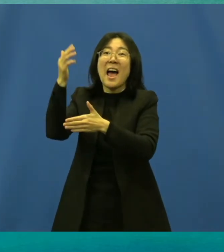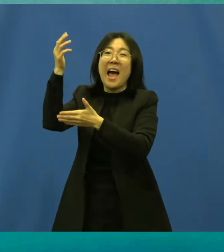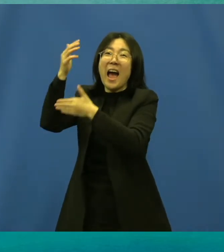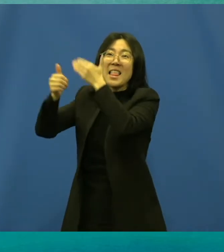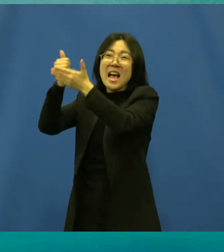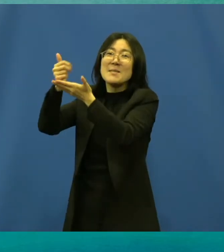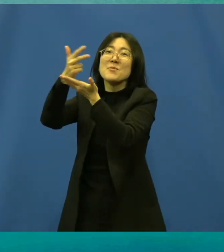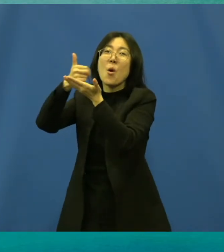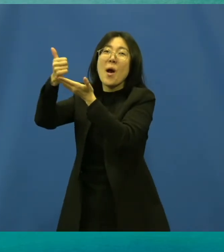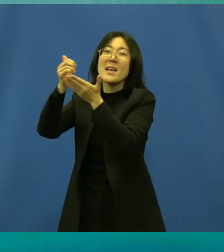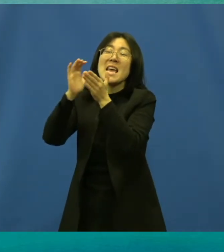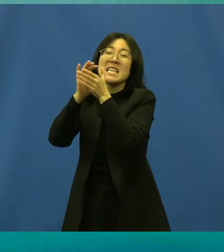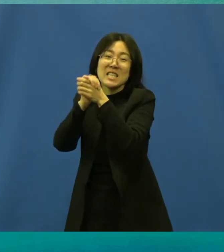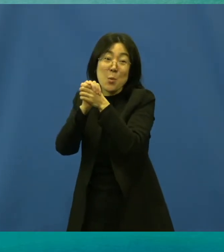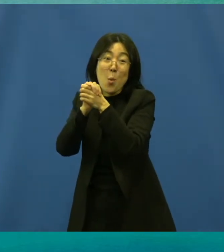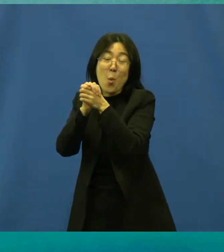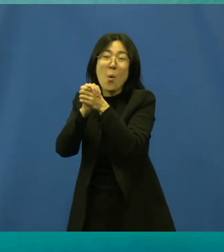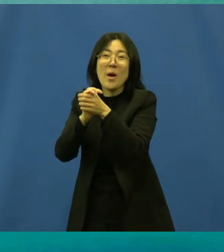이게